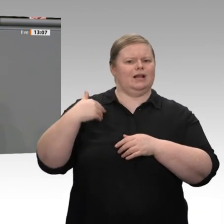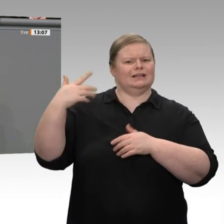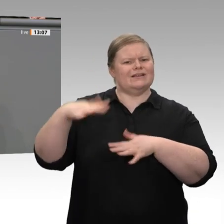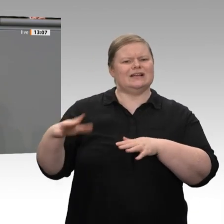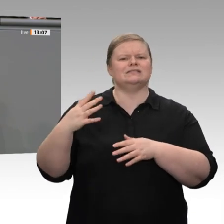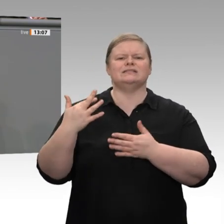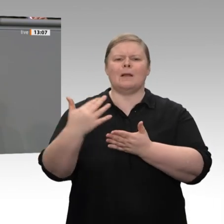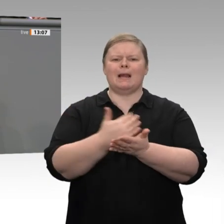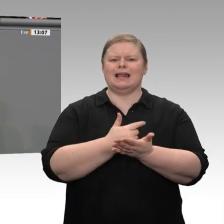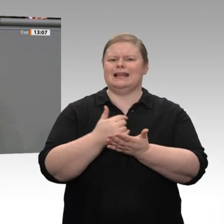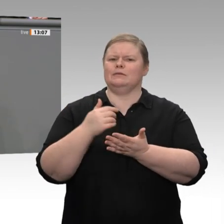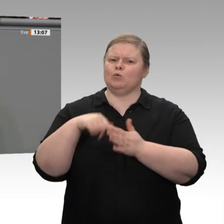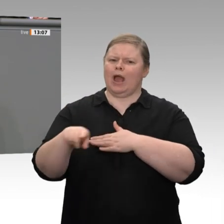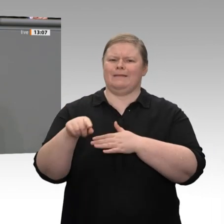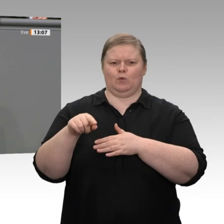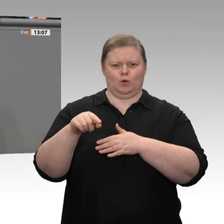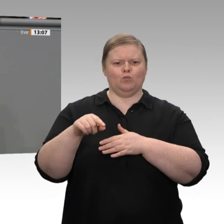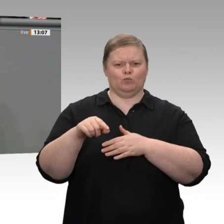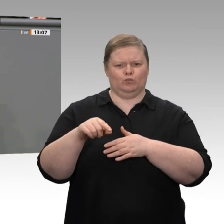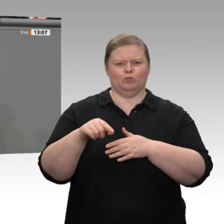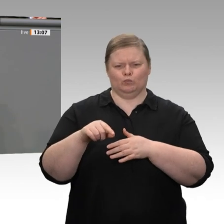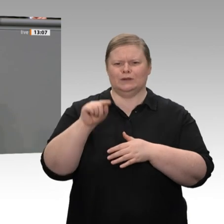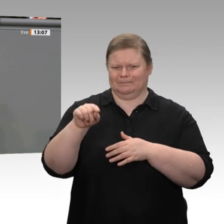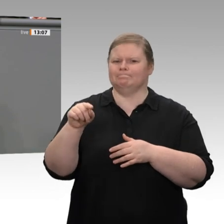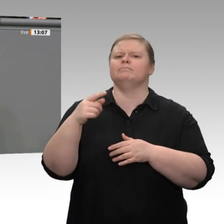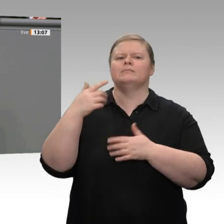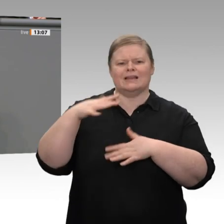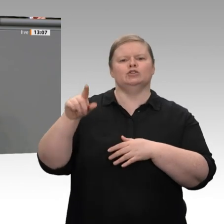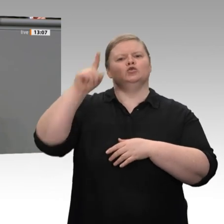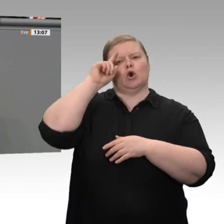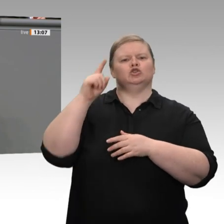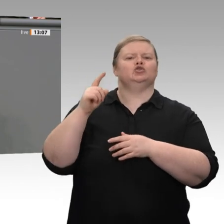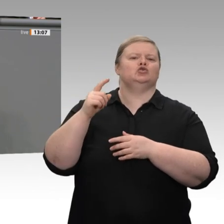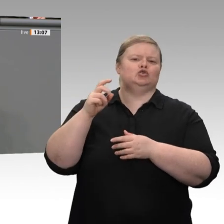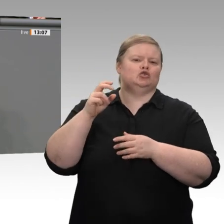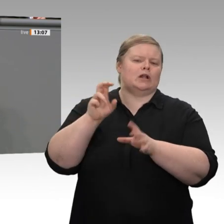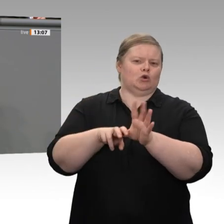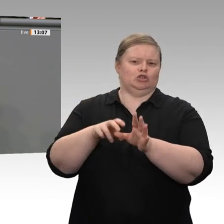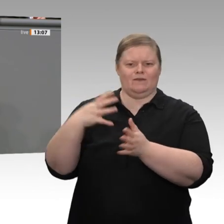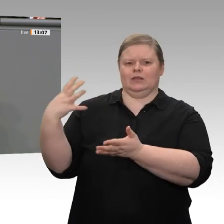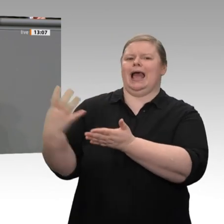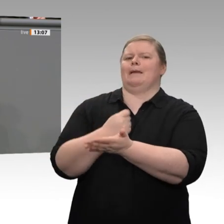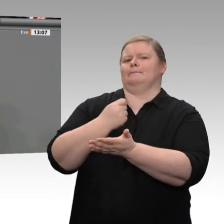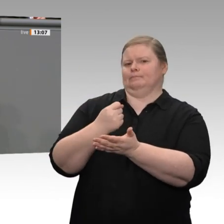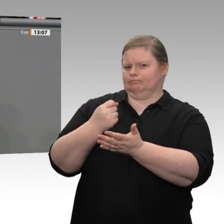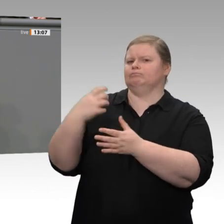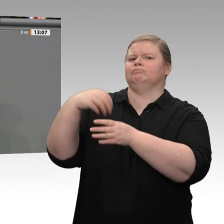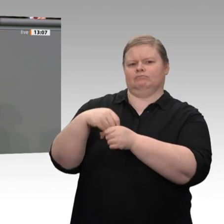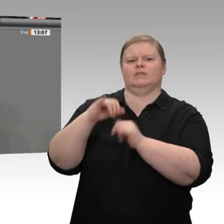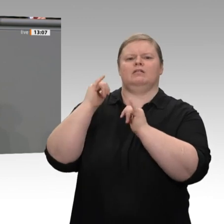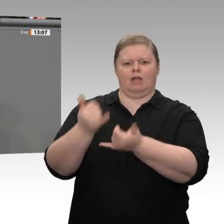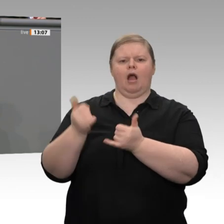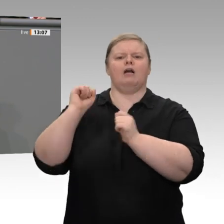Reich gelebt haben oder gearbeitet haben. Aber für Leute wie Daniel Eisenberg, dessen